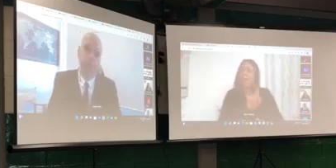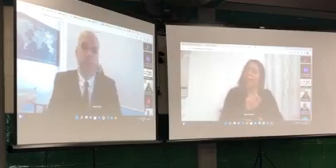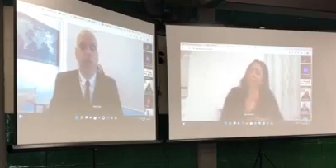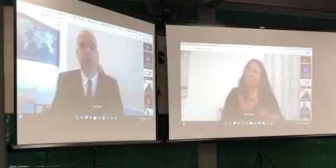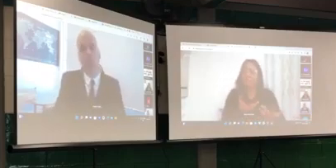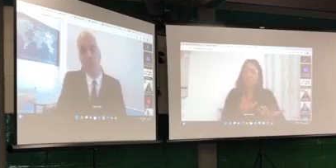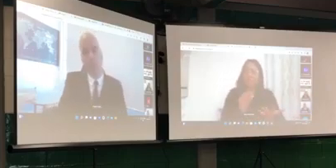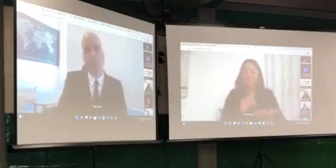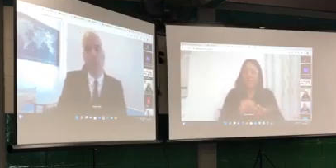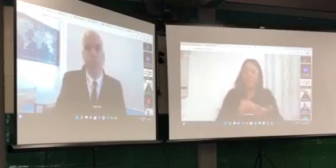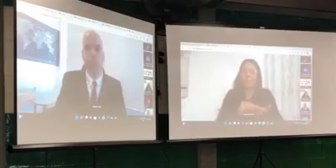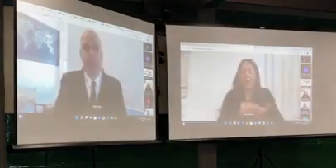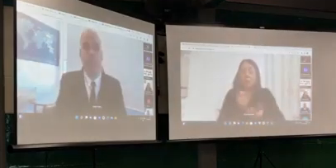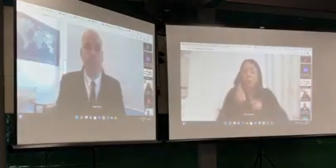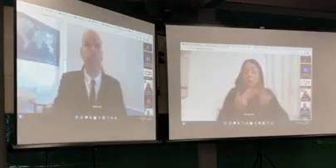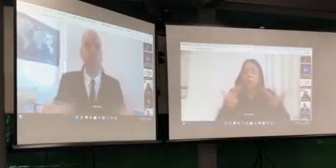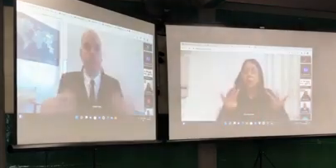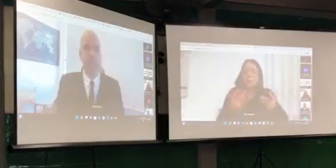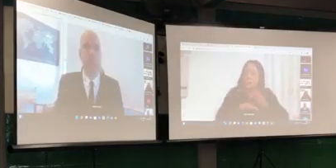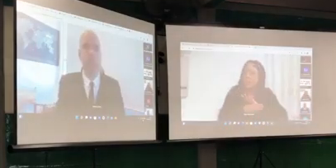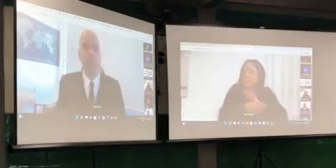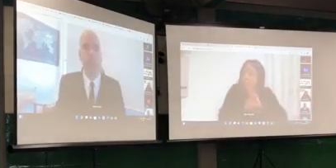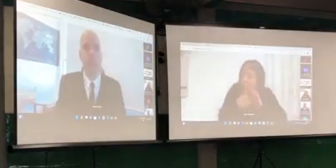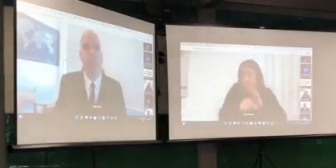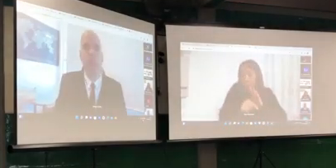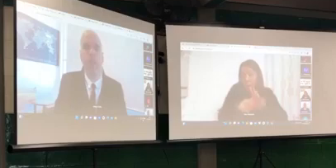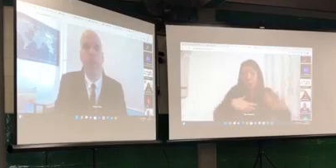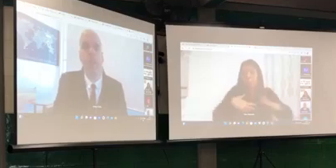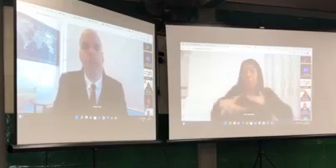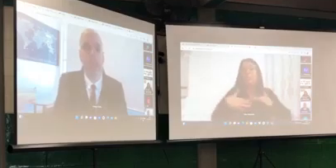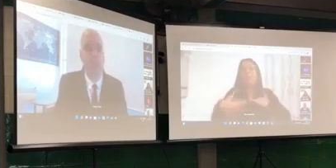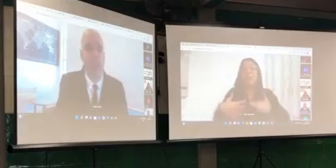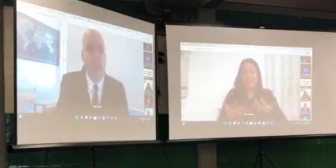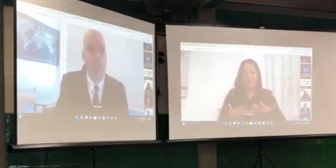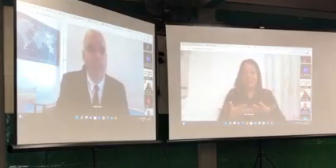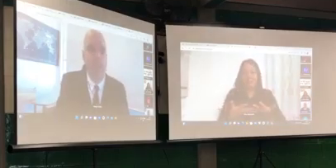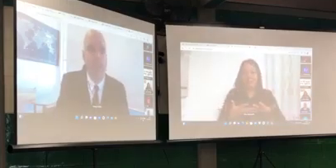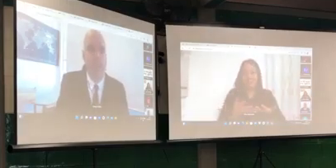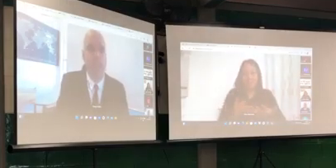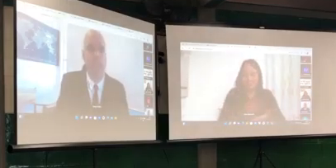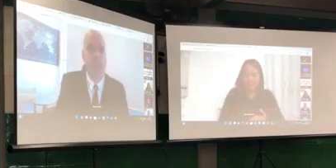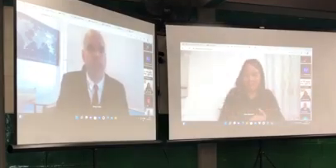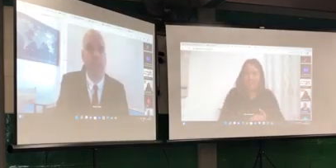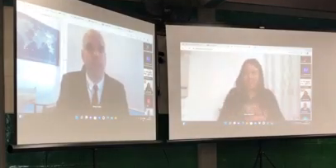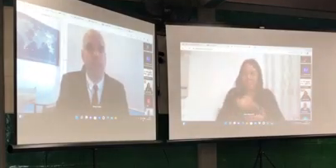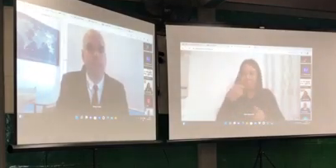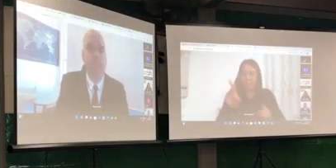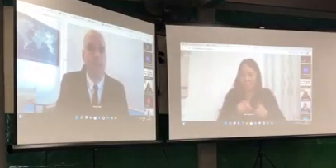falta algumas coisas para adaptar, mas é um movimento para. E não fica para trás, né? Em seguida já veio a